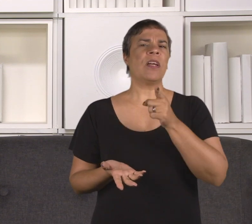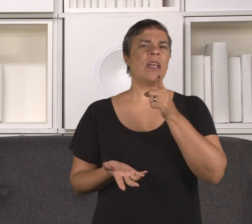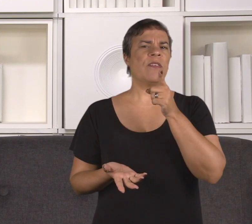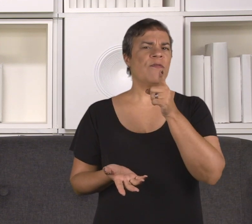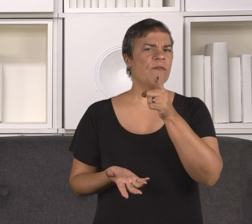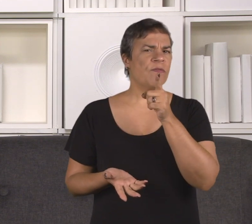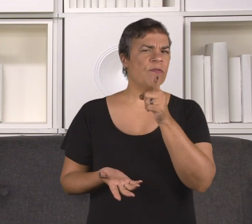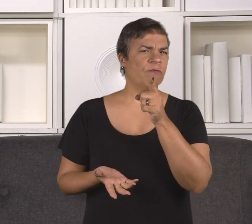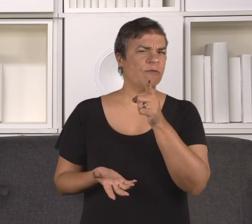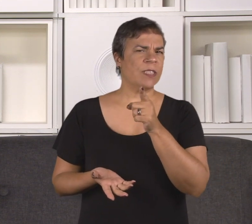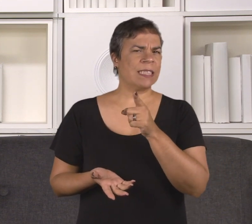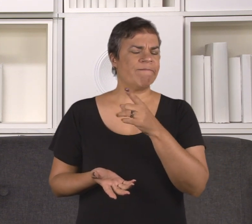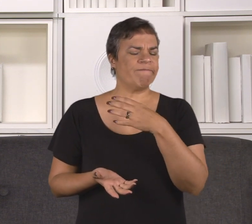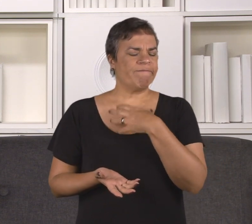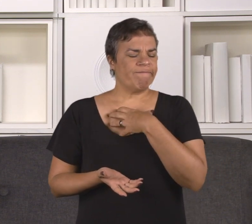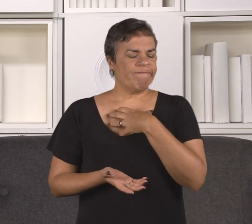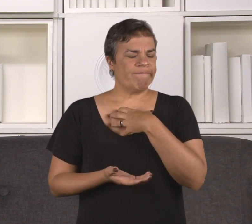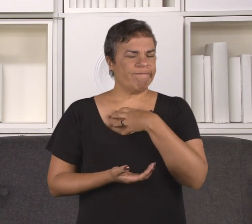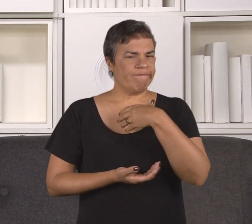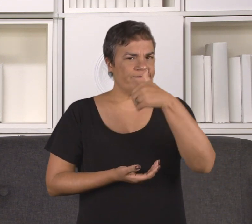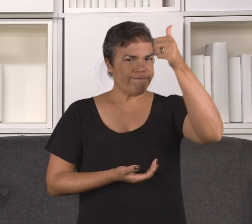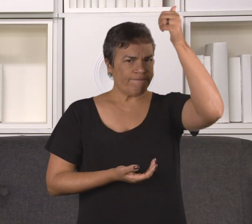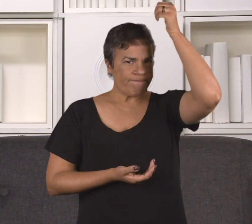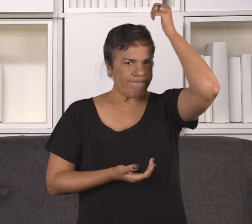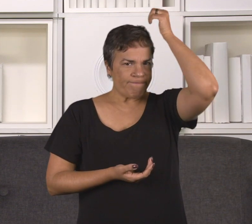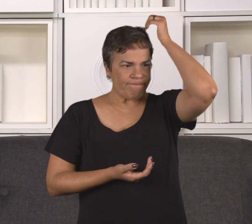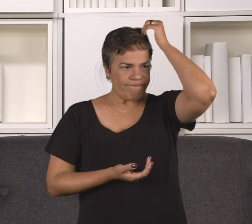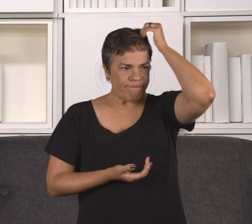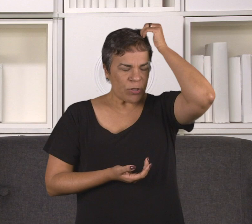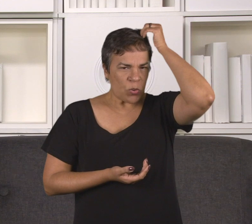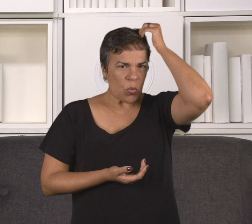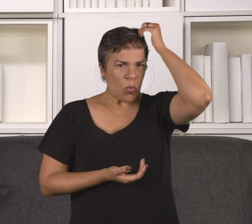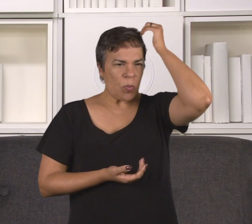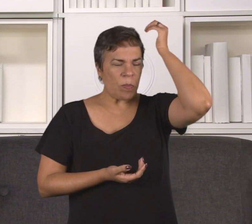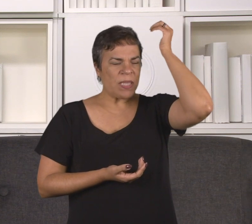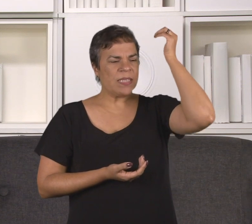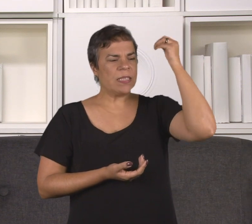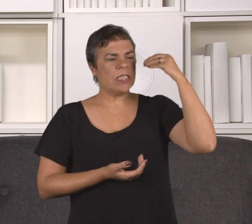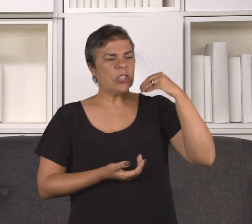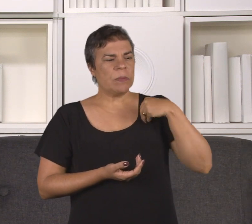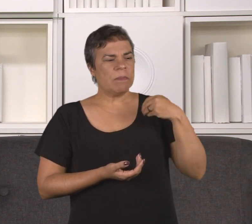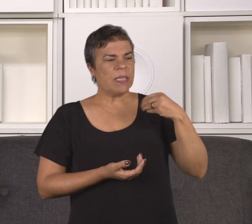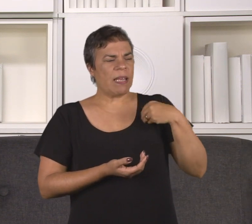carrega alguma culpa de um pecado do seu passado?